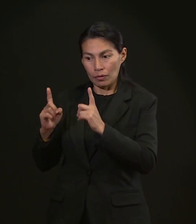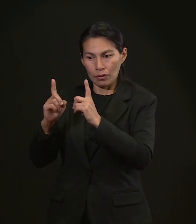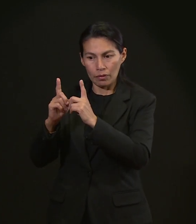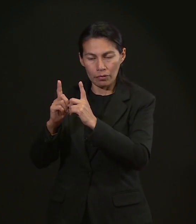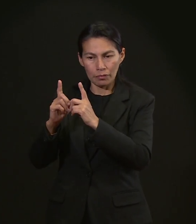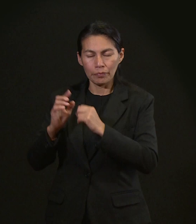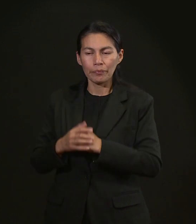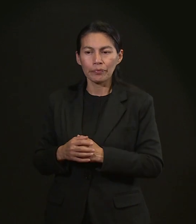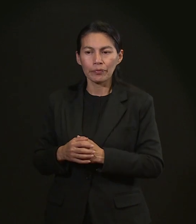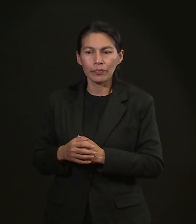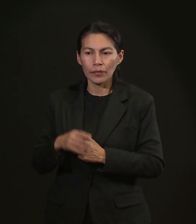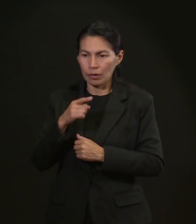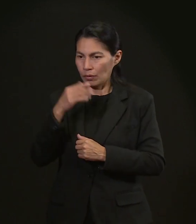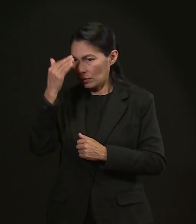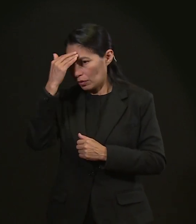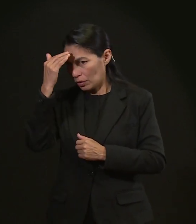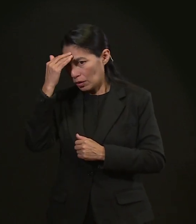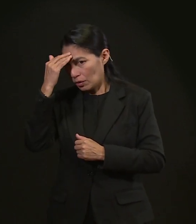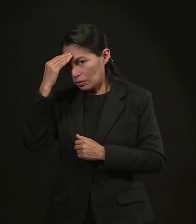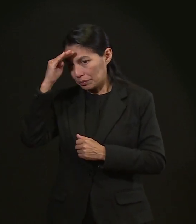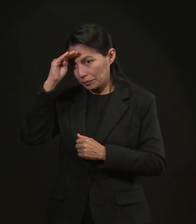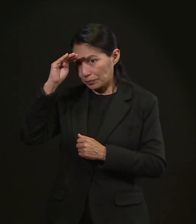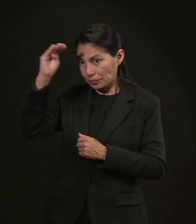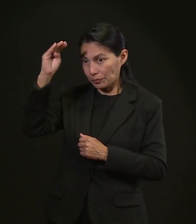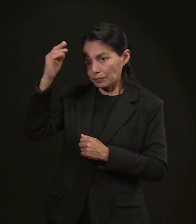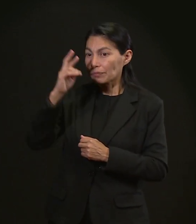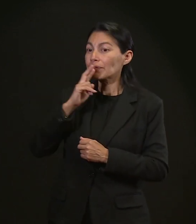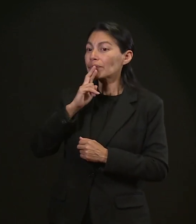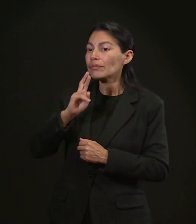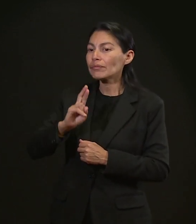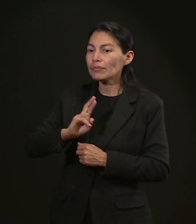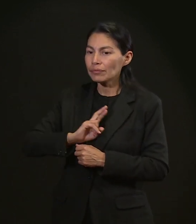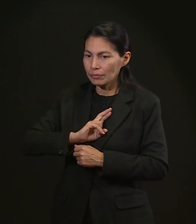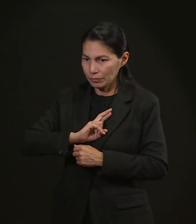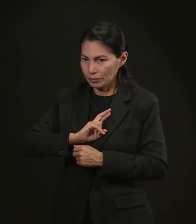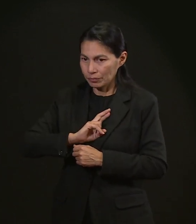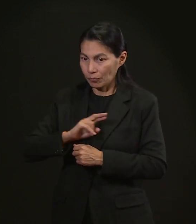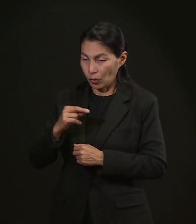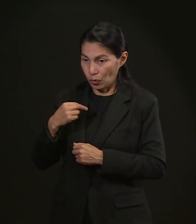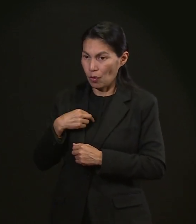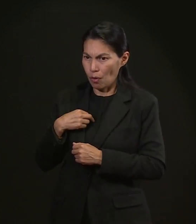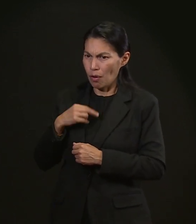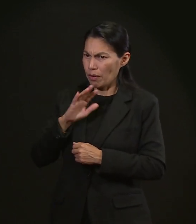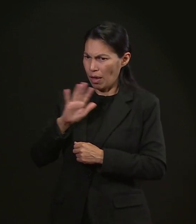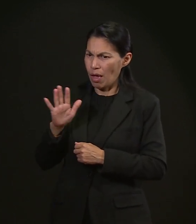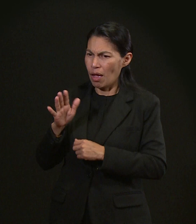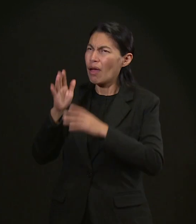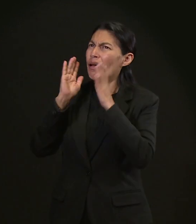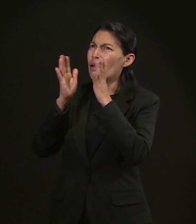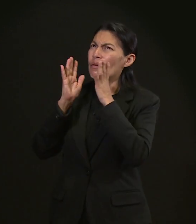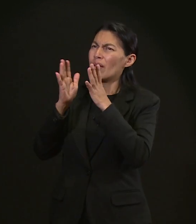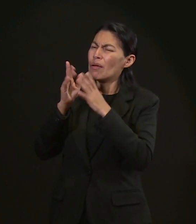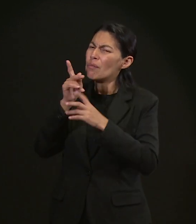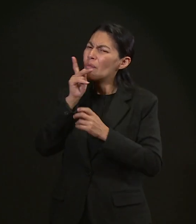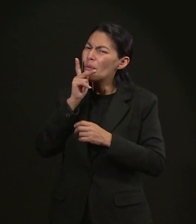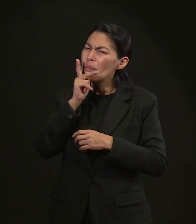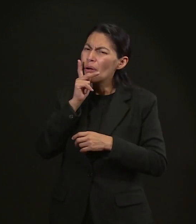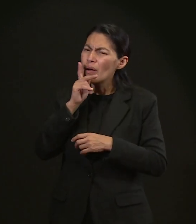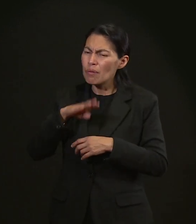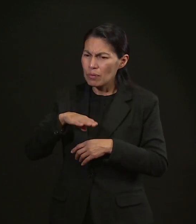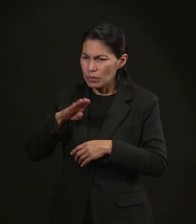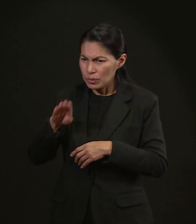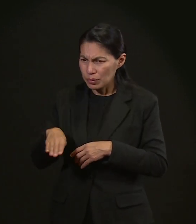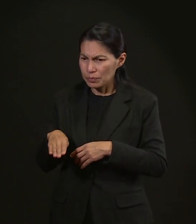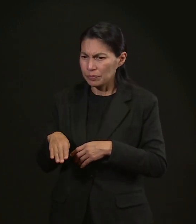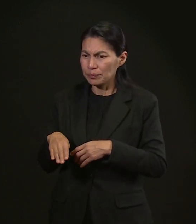encontrarlo a él el señor ya me había respondido a mí yo ya le había reclamado por la muerte de